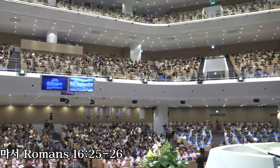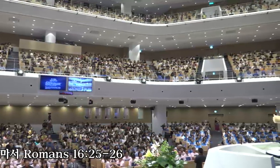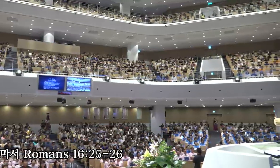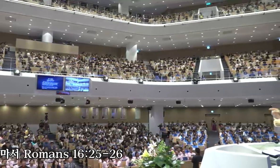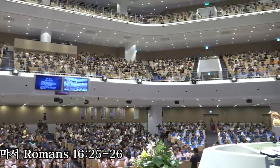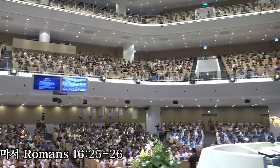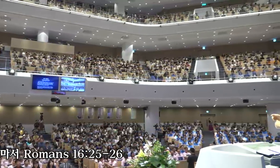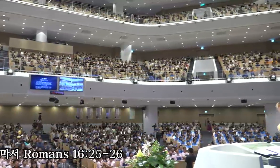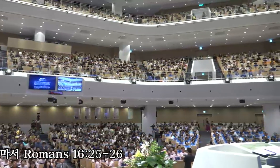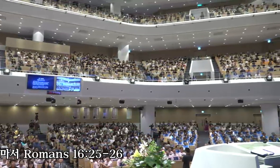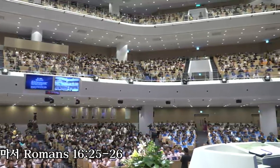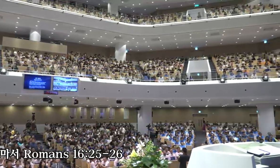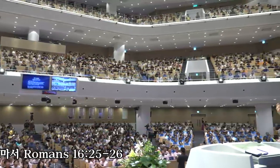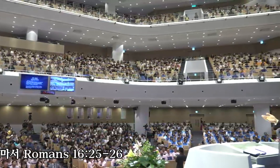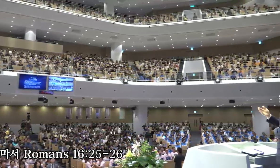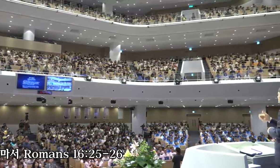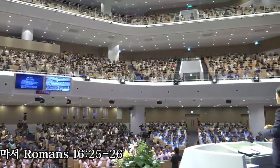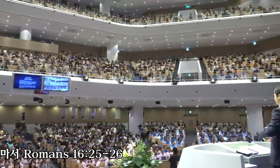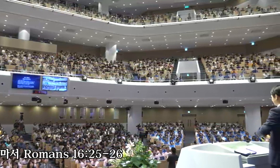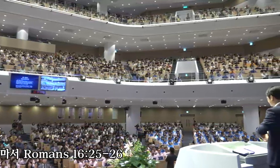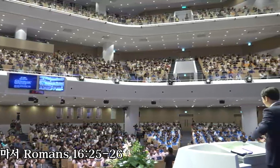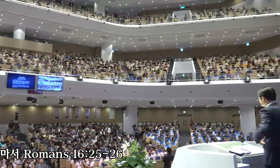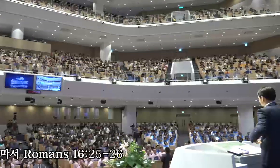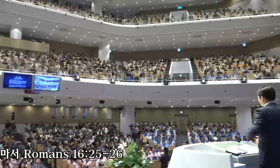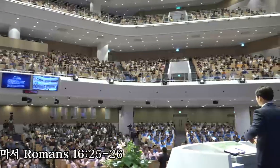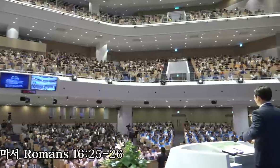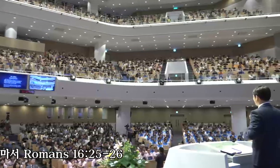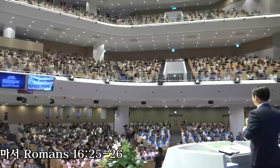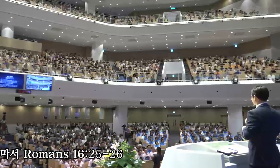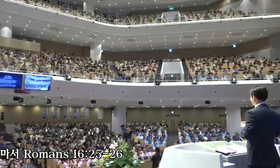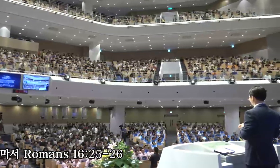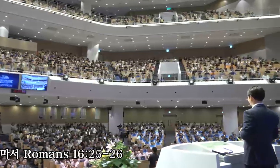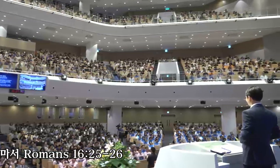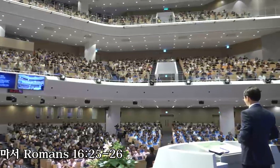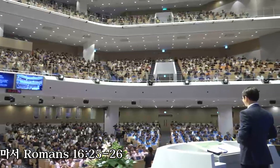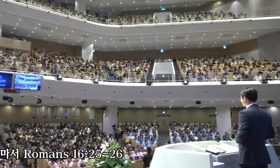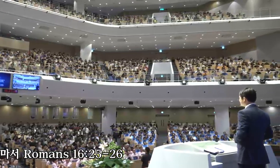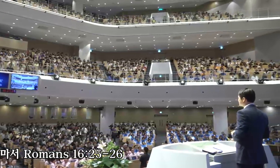계시를 따라 된 것이니 이 복음으로 너희를 능히 견고하게 하실.